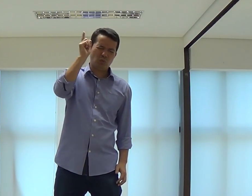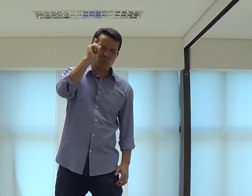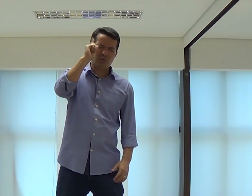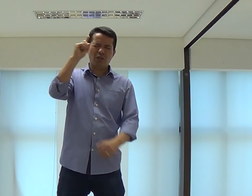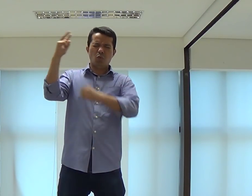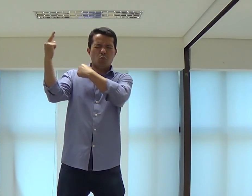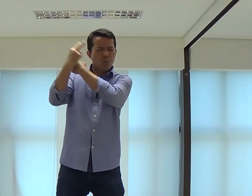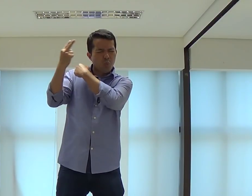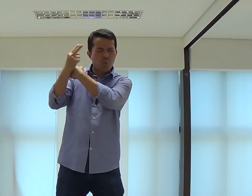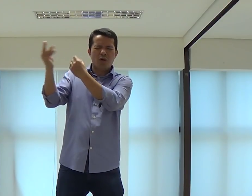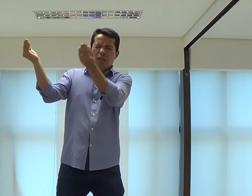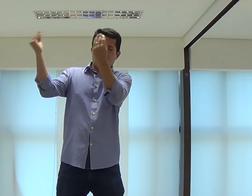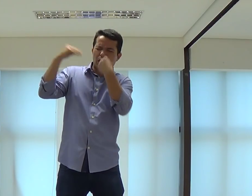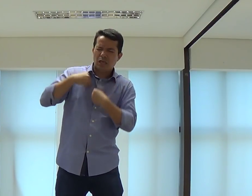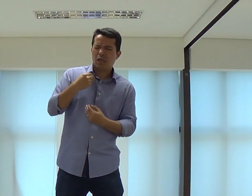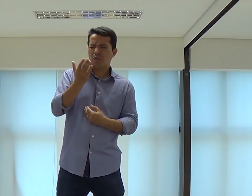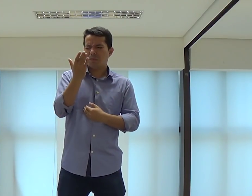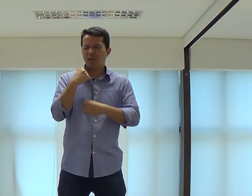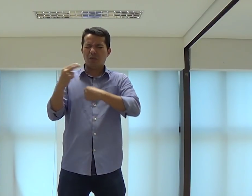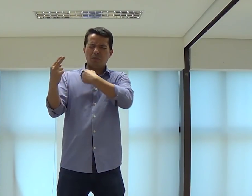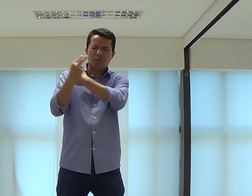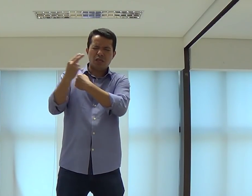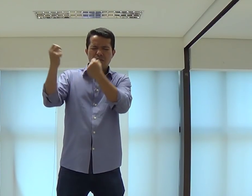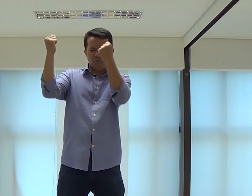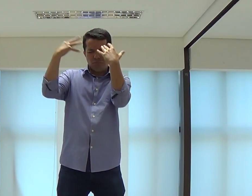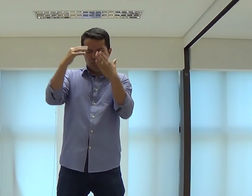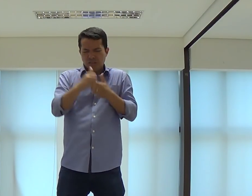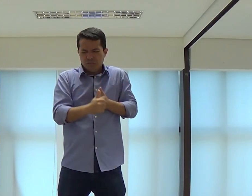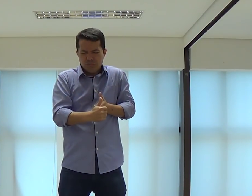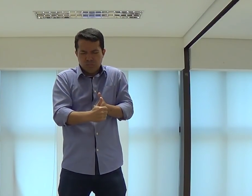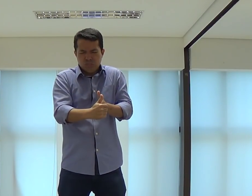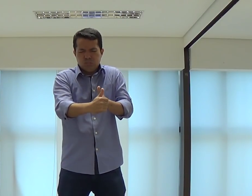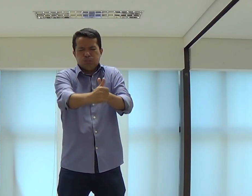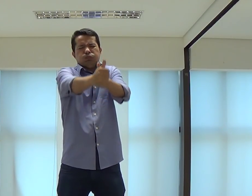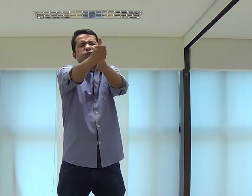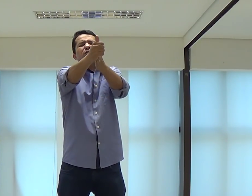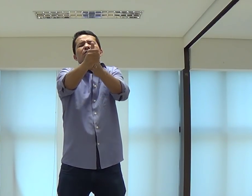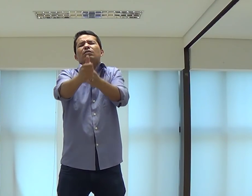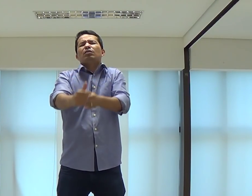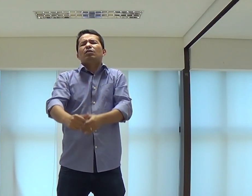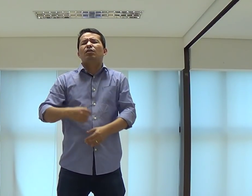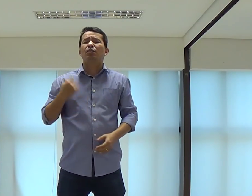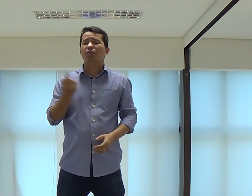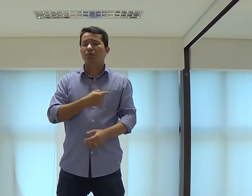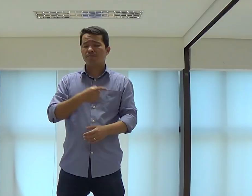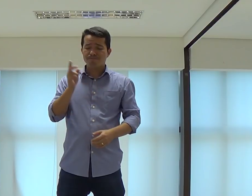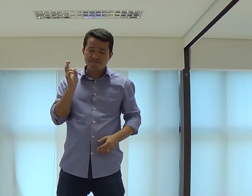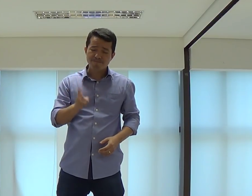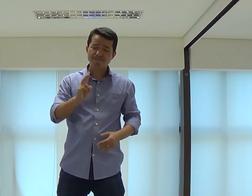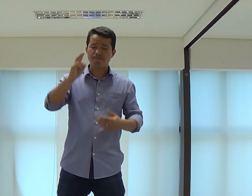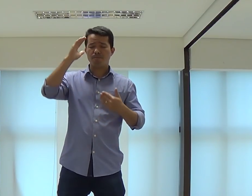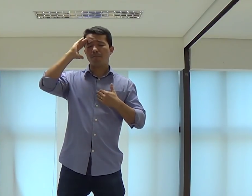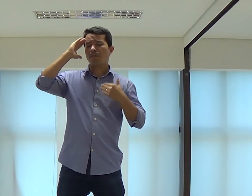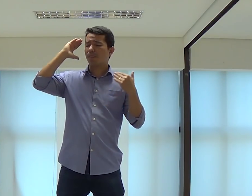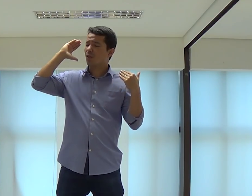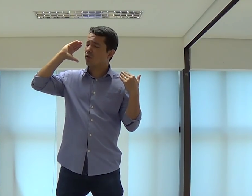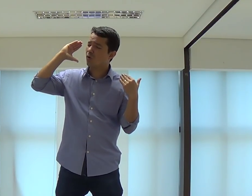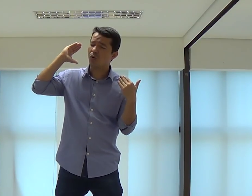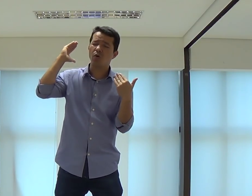Jesus, todos os dias, porque o Senhor nos cuida, que o Senhor nos dá o alimento, o Senhor nos guia, e nós sempre queremos